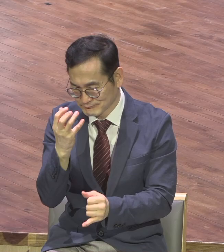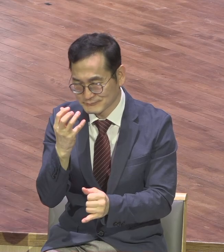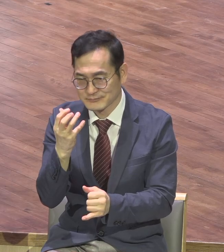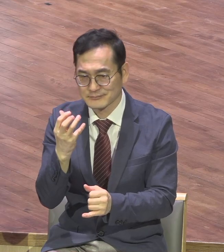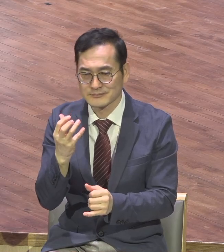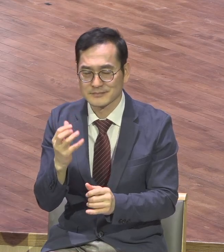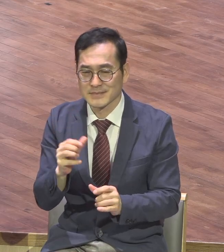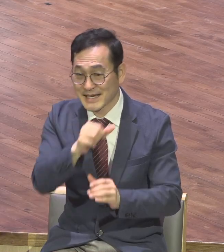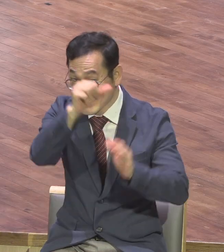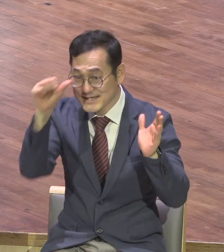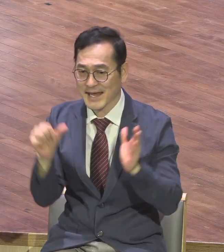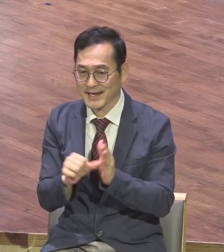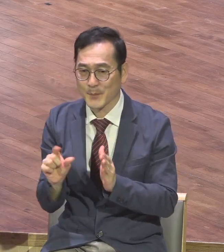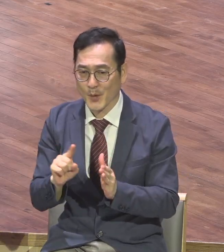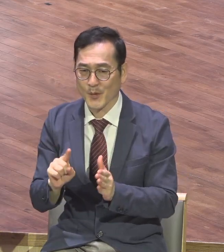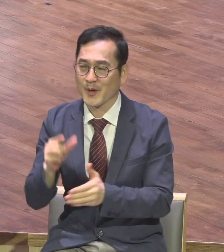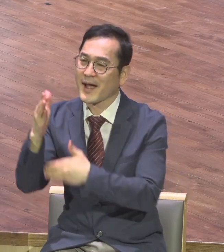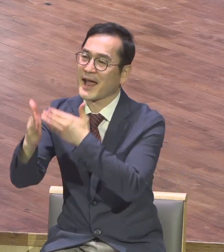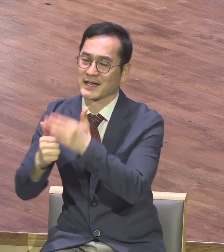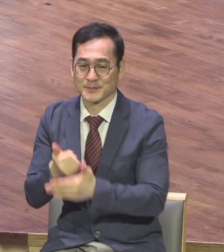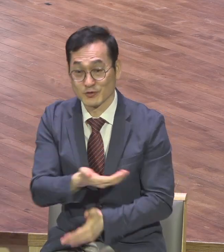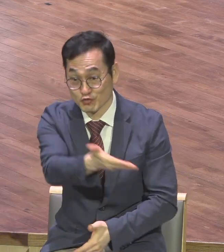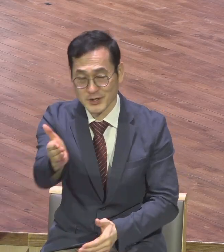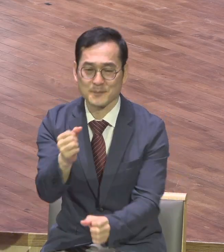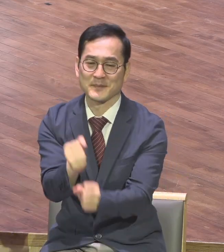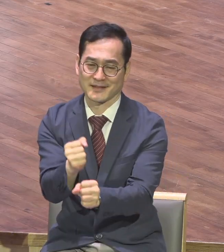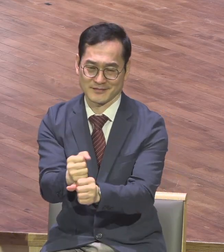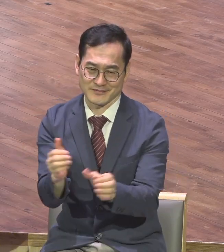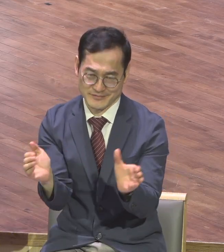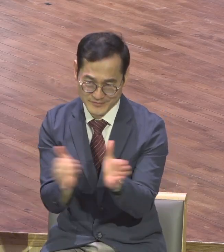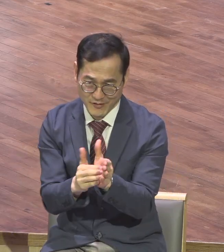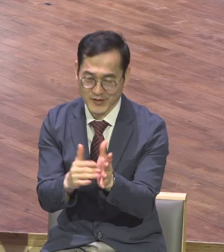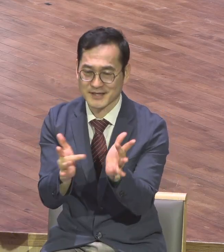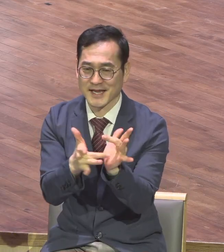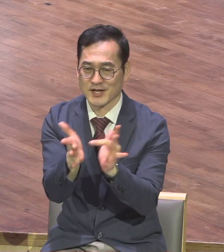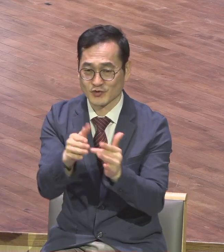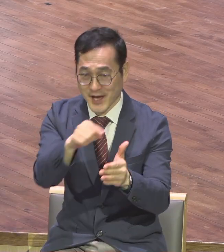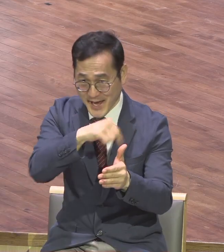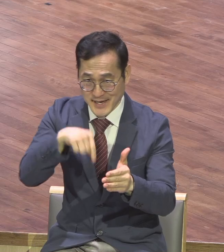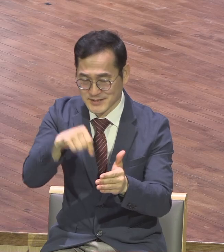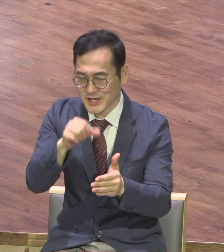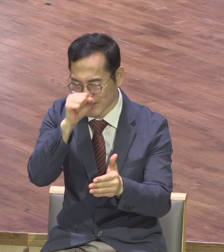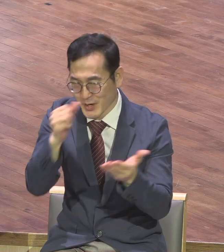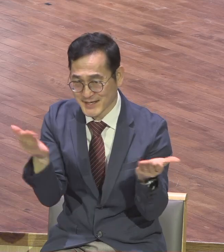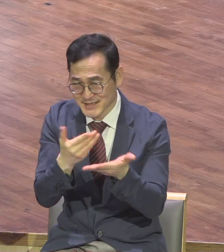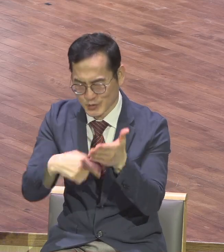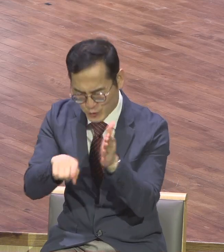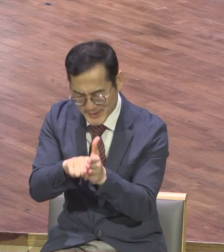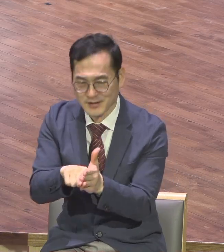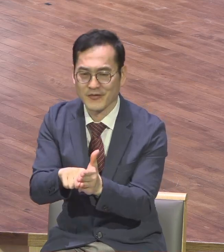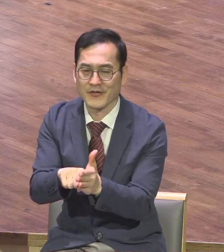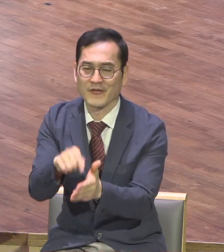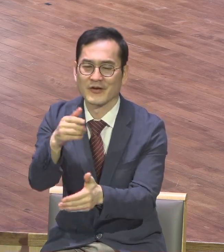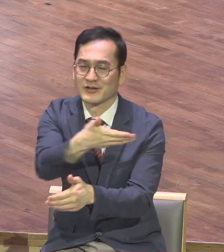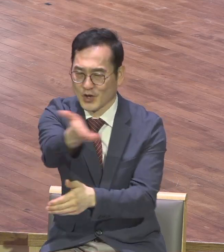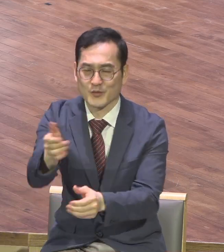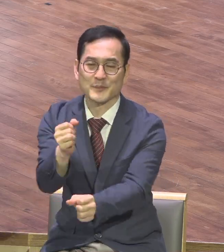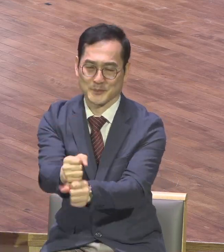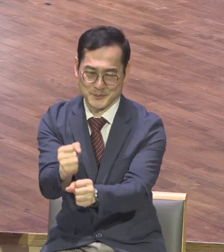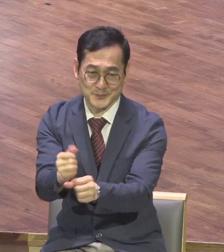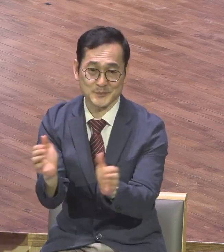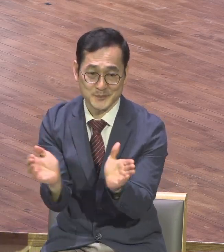우리는 그가 만드신 바라 그리스도 예수 안에서 선한 일을 위하여 지으심을 받은 자니 이